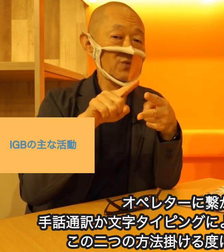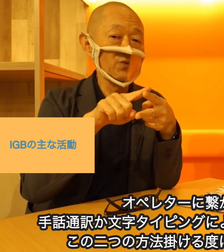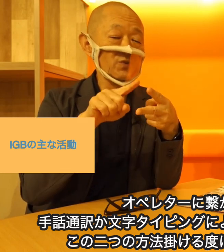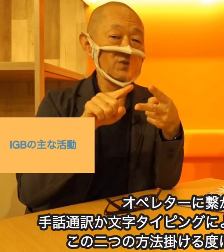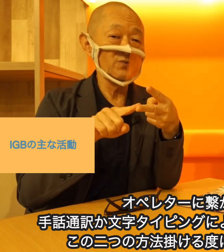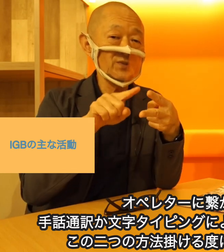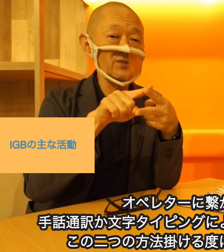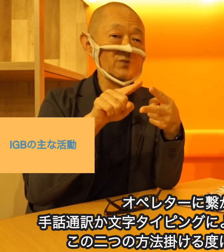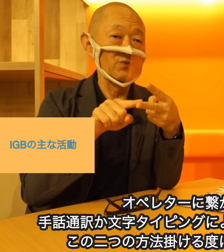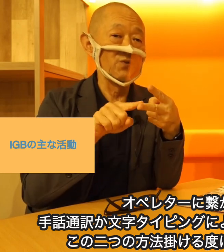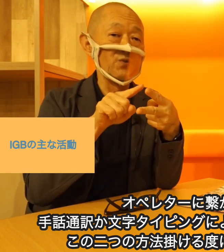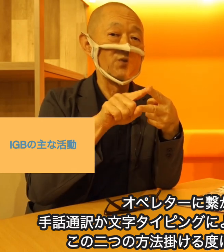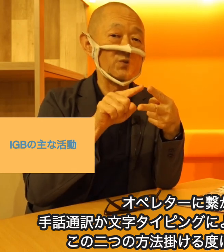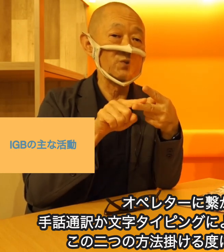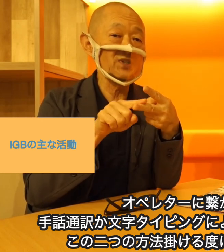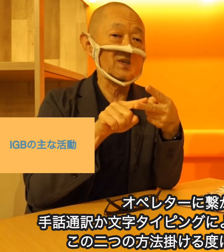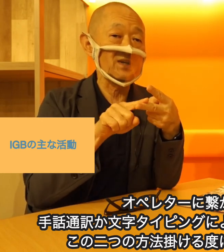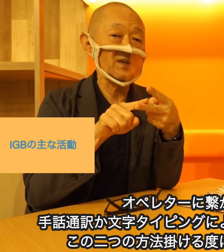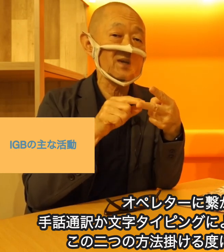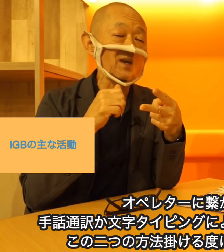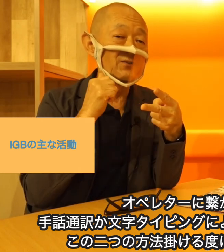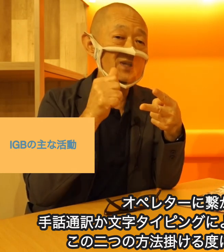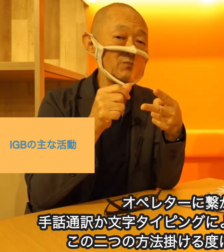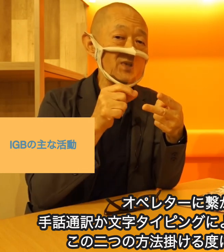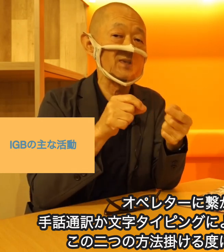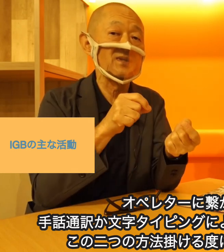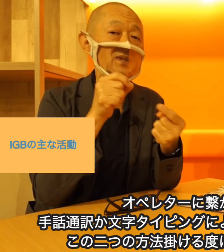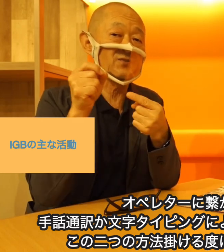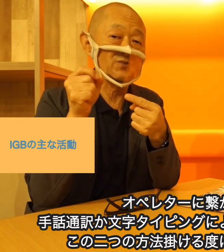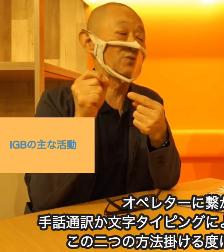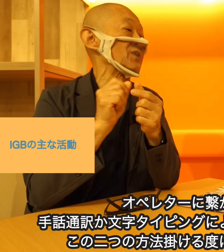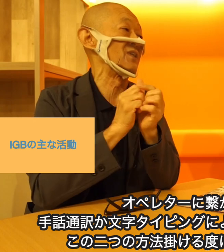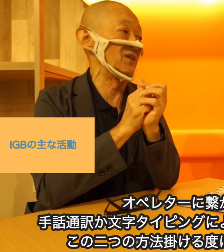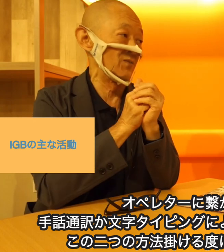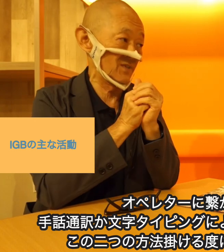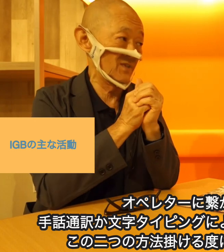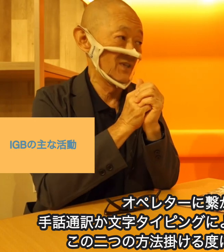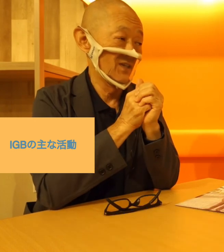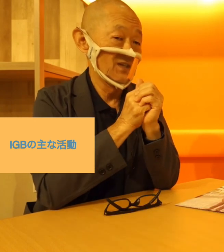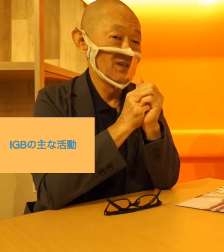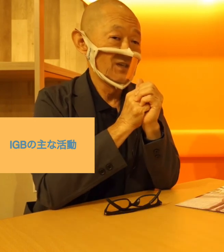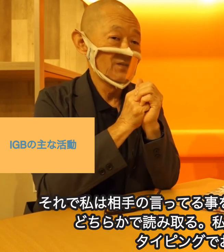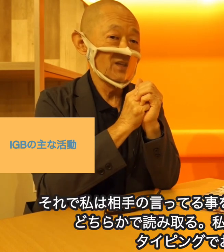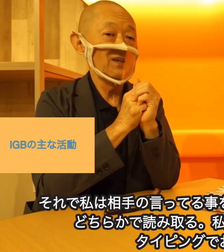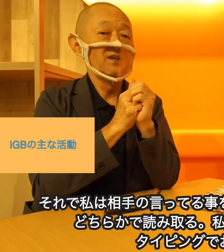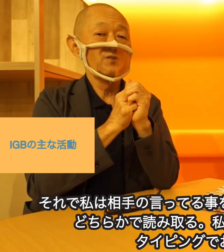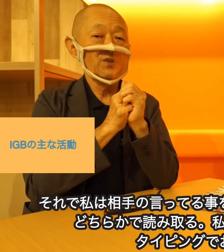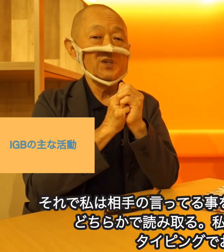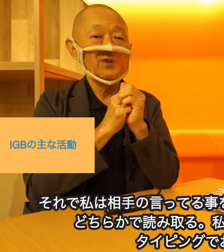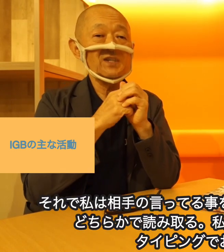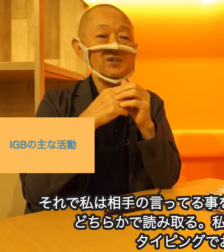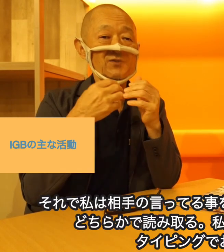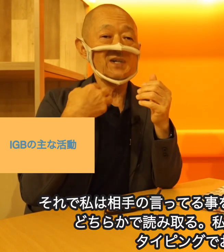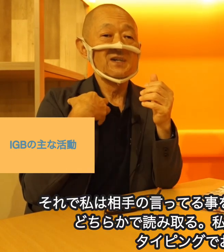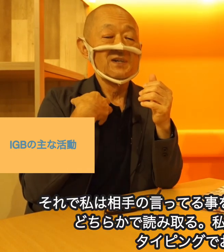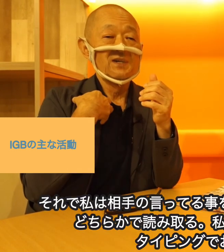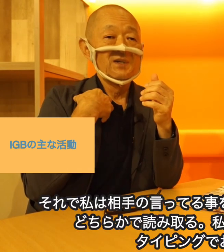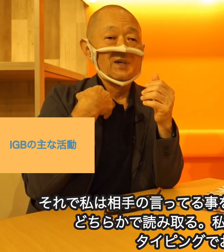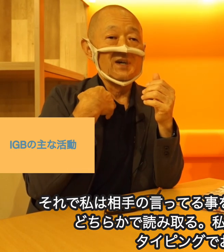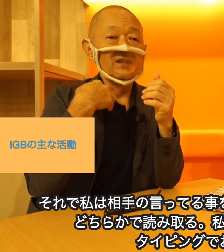この2つの方法をどちらかかけるたびに選択することができます。でそれで私は相手